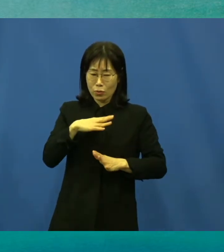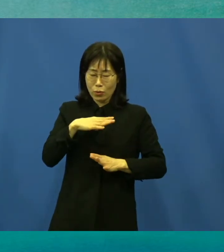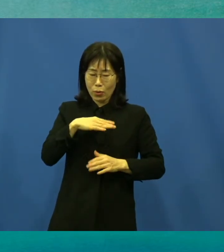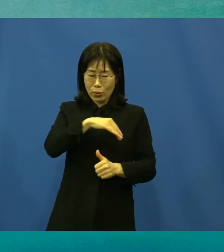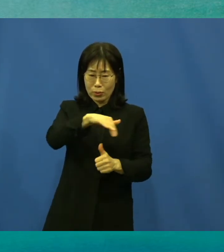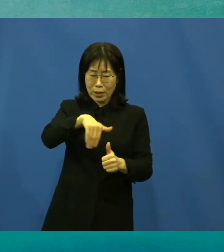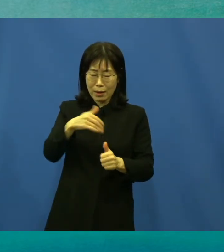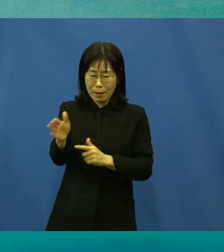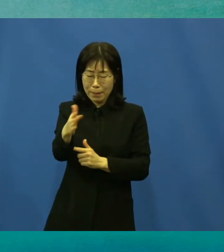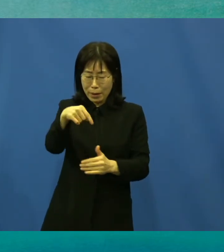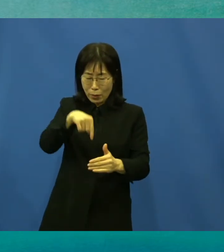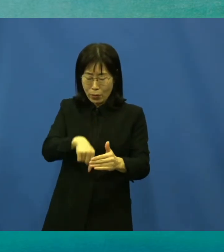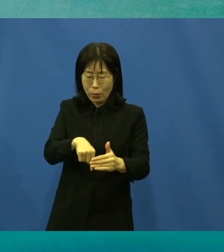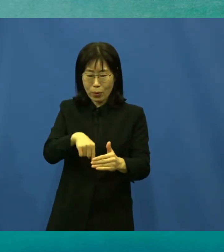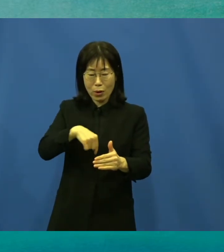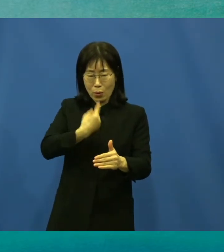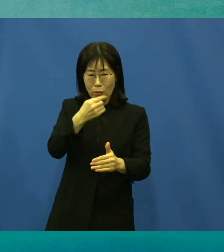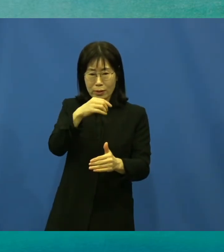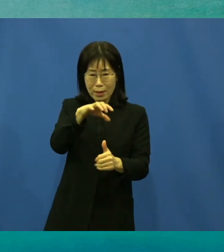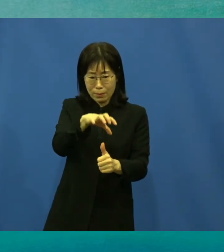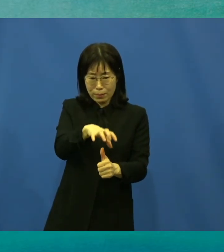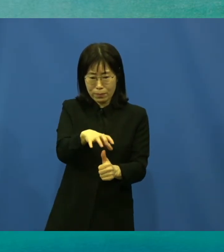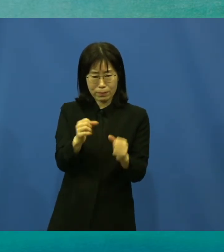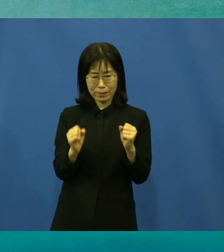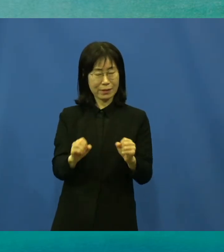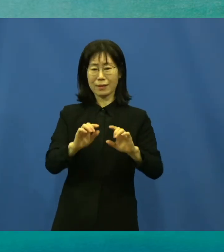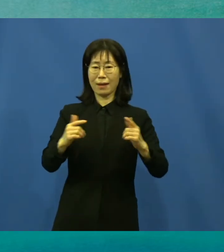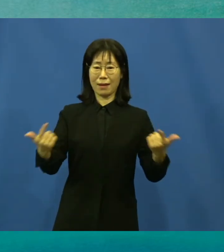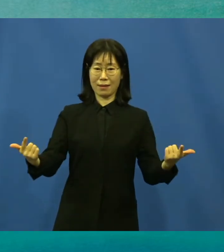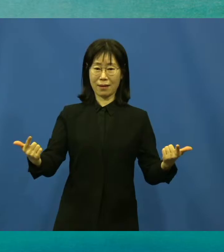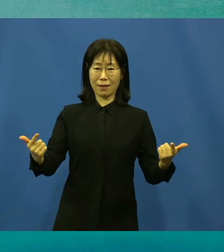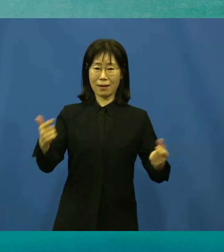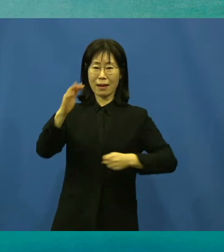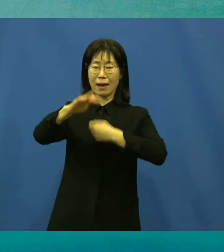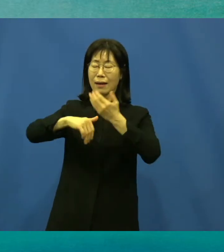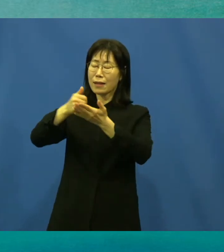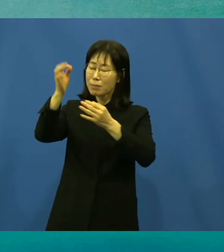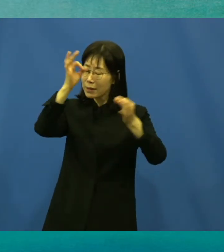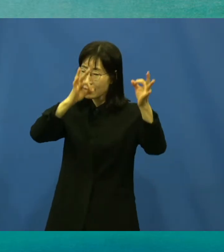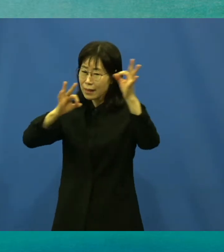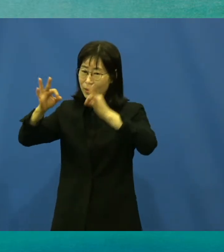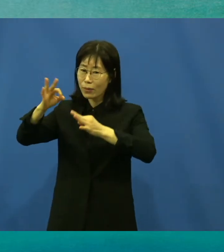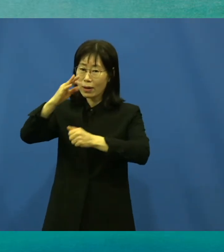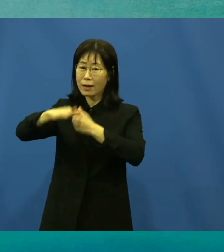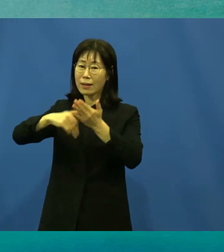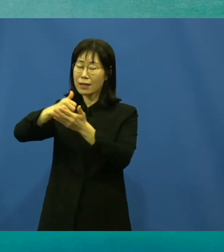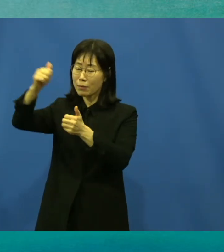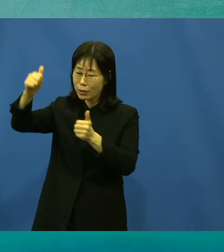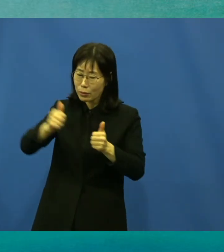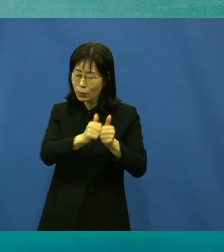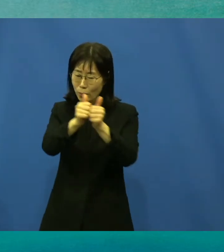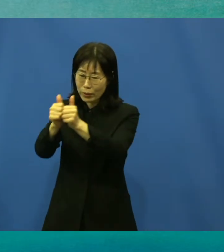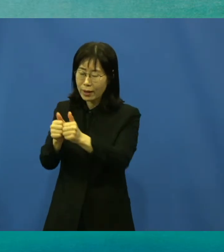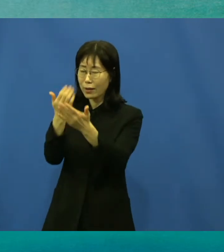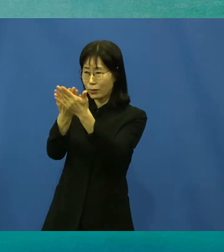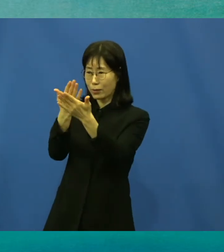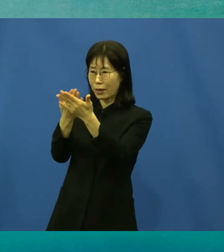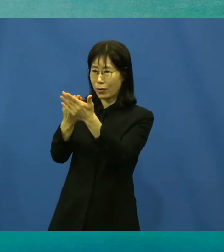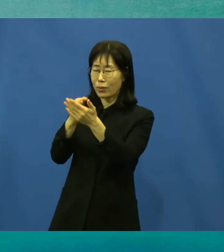그래서 깊은 기도는 하나님 안에서 진행이 됩니다. 우리의 몸부림만으로는